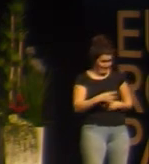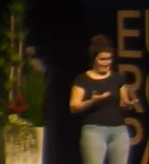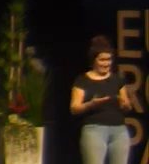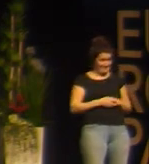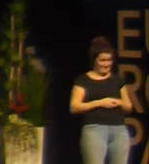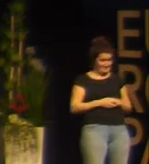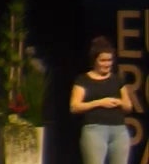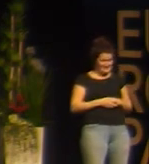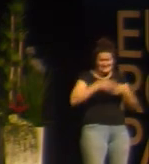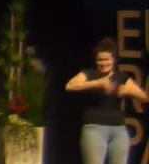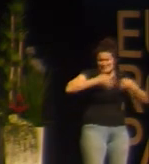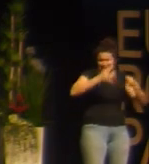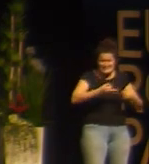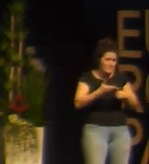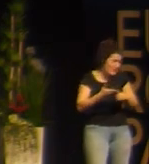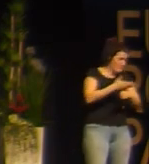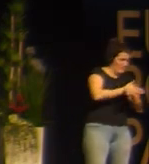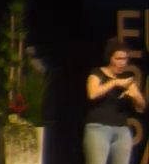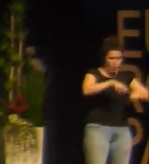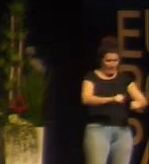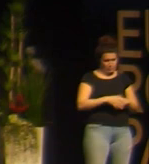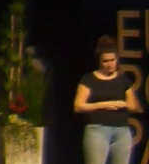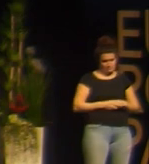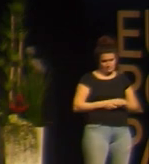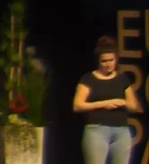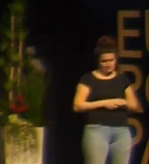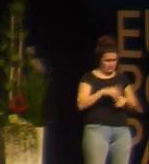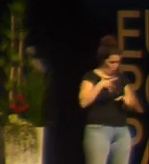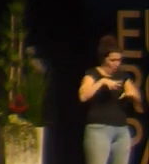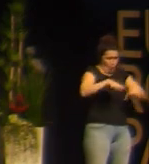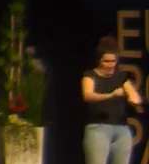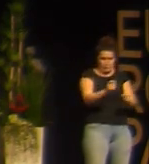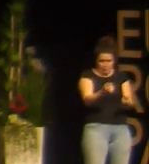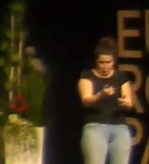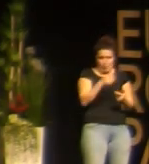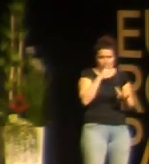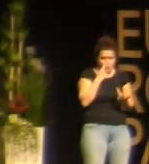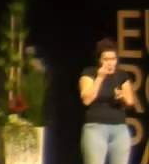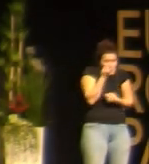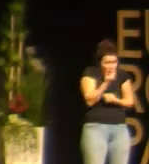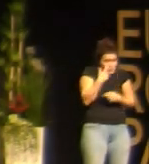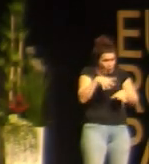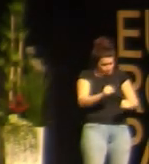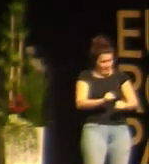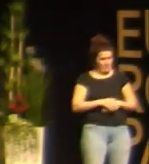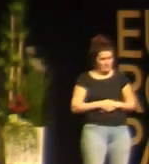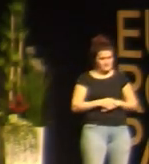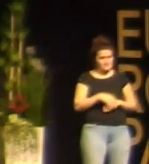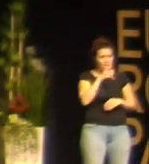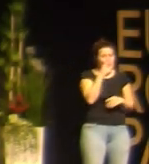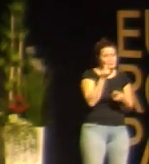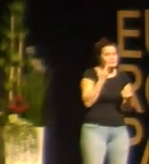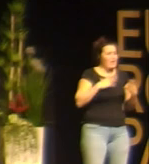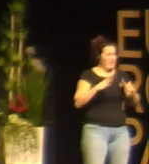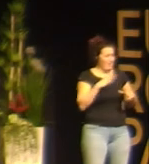está todo el tiempo pre ocupado oye ocúpate un poquito ocúpate un poquito sólo unos pocos